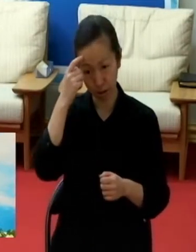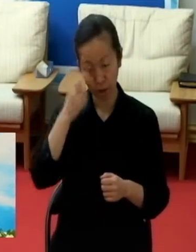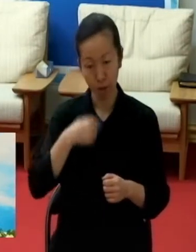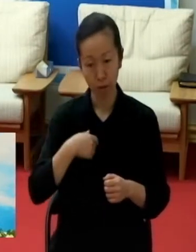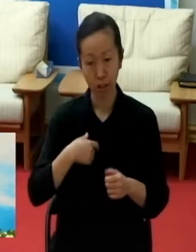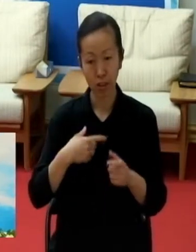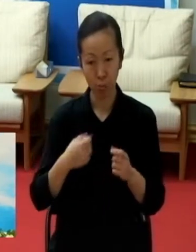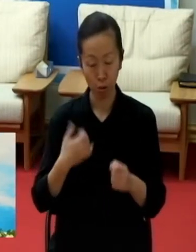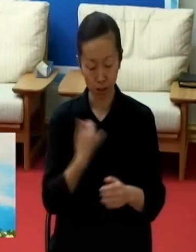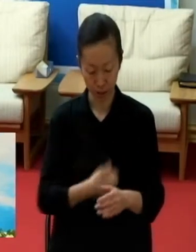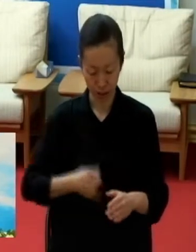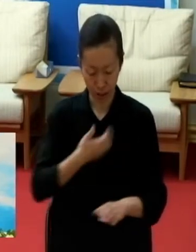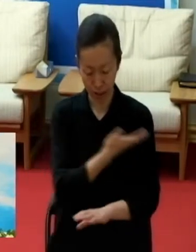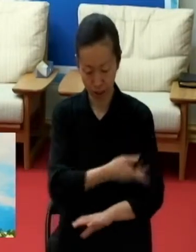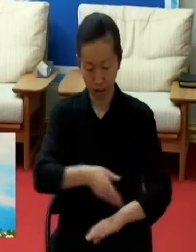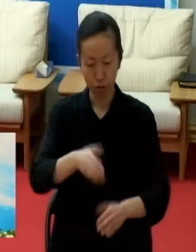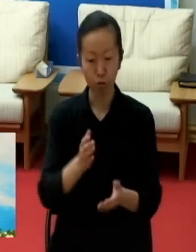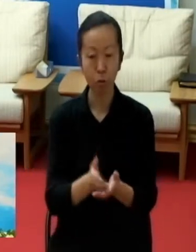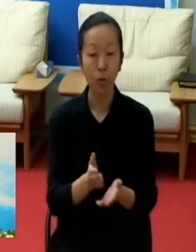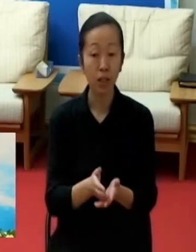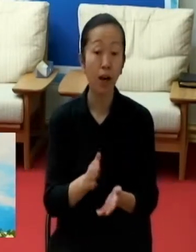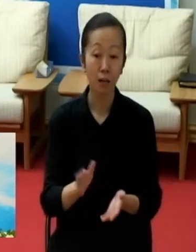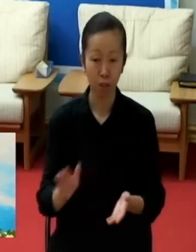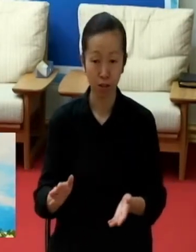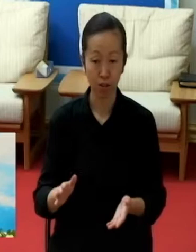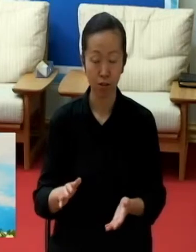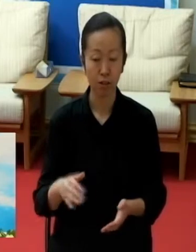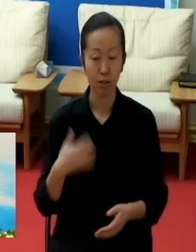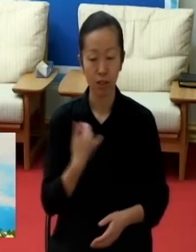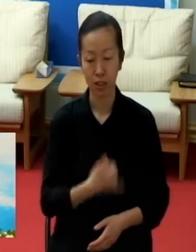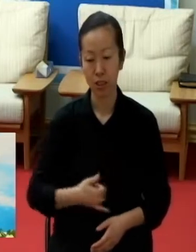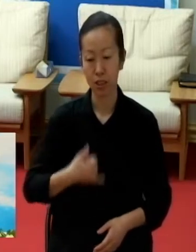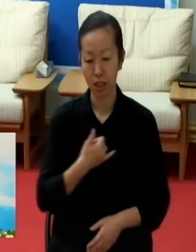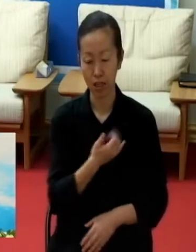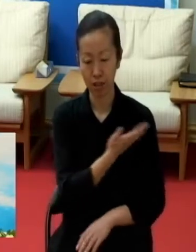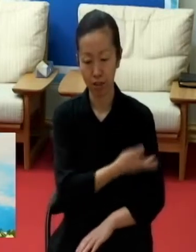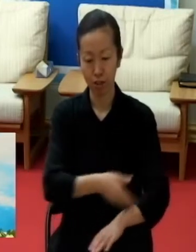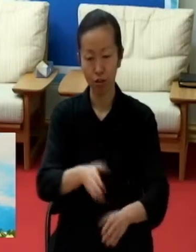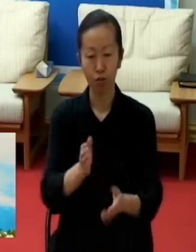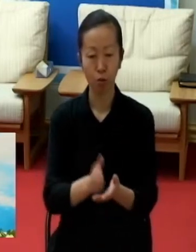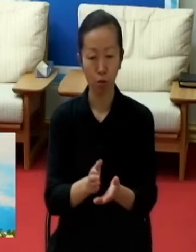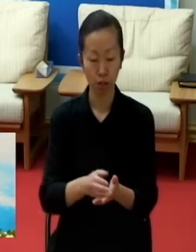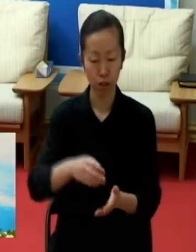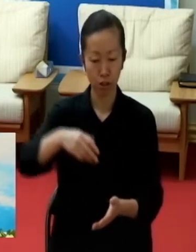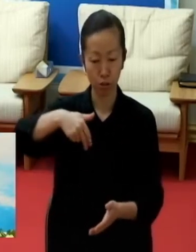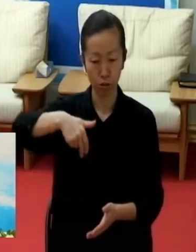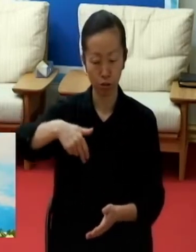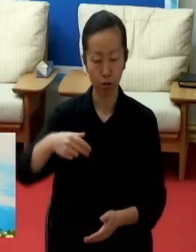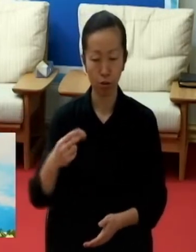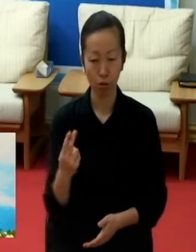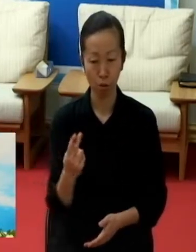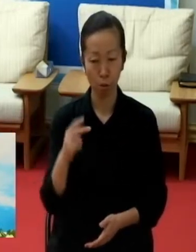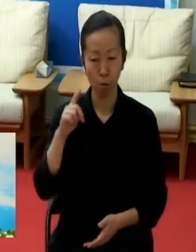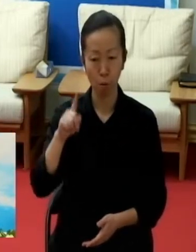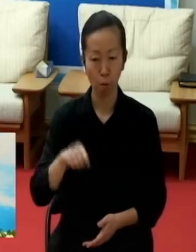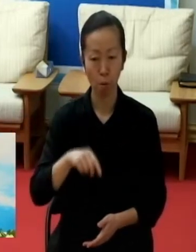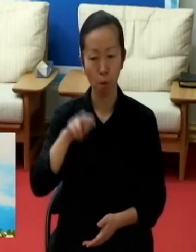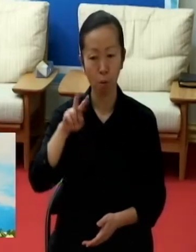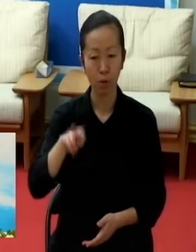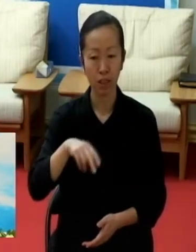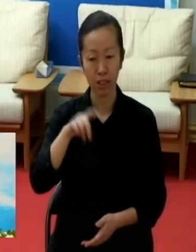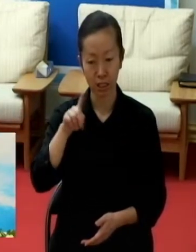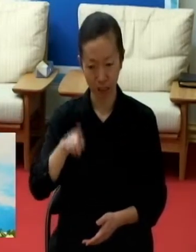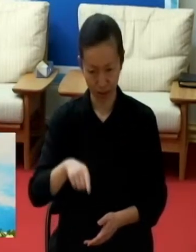人生のストーリーがあります。 저는 어느 날 예수 그리스도에 대한 이 비밀을 듣고 깨닫게